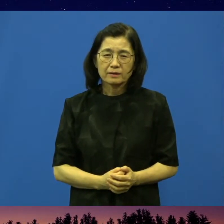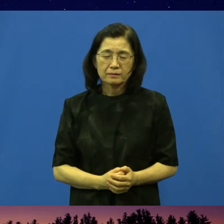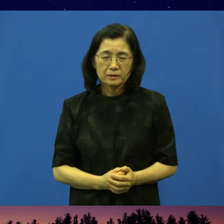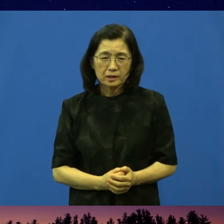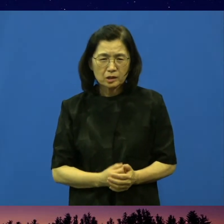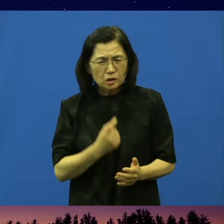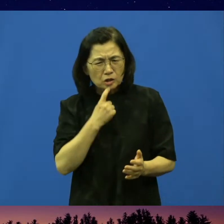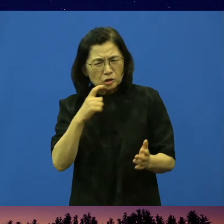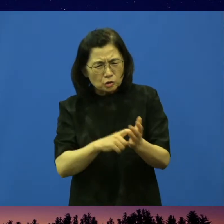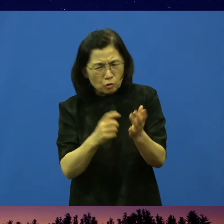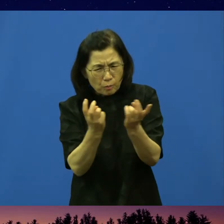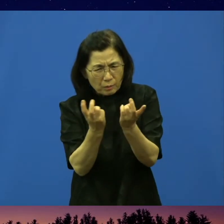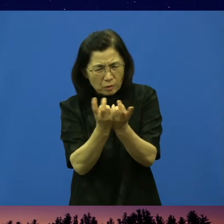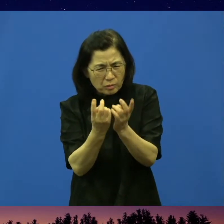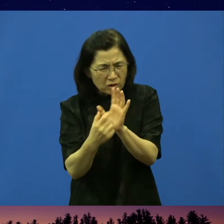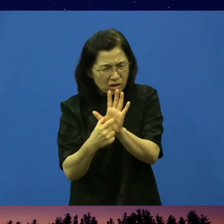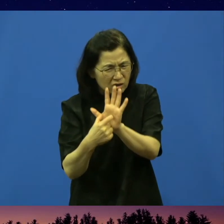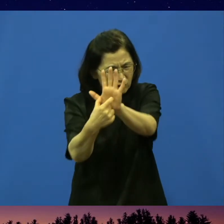일이에요.